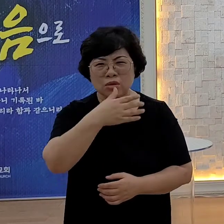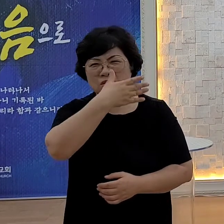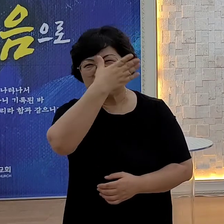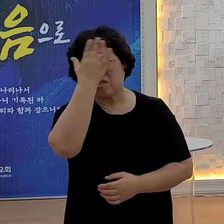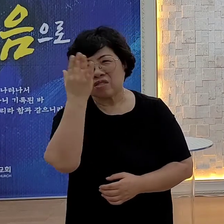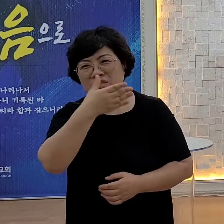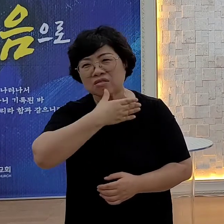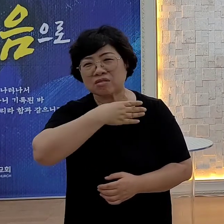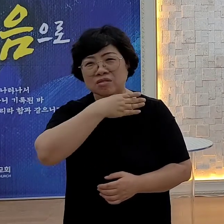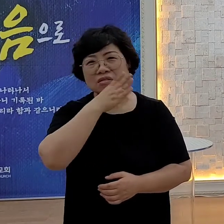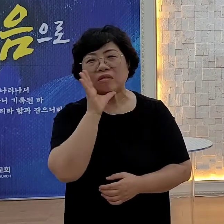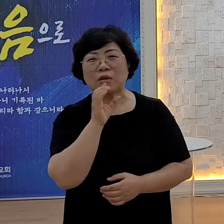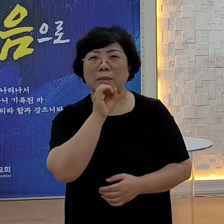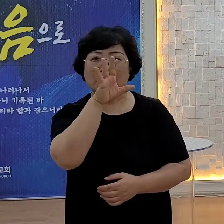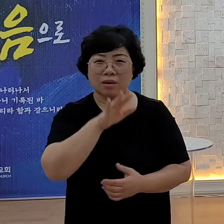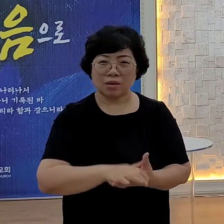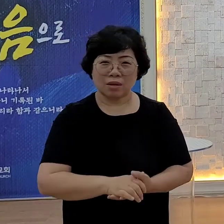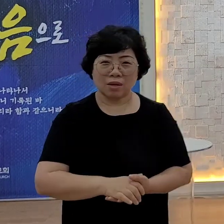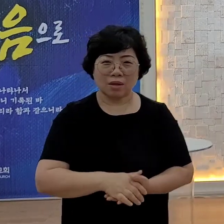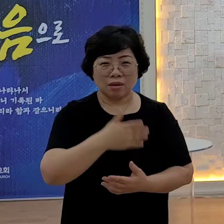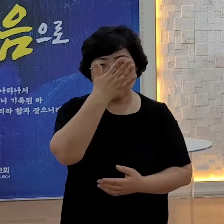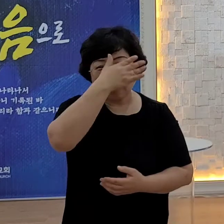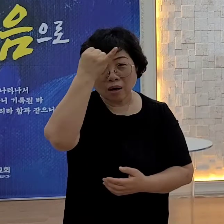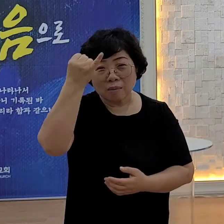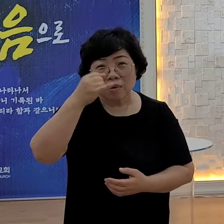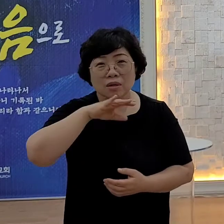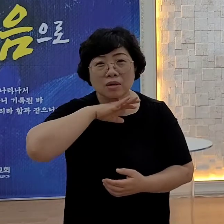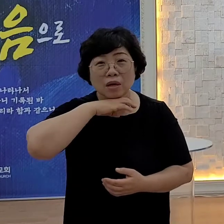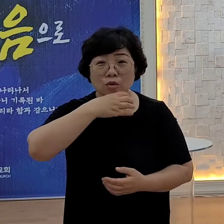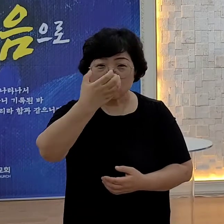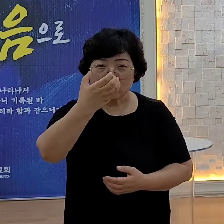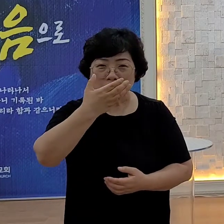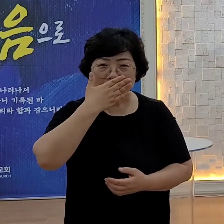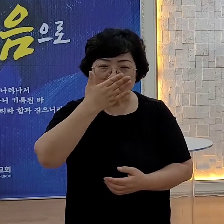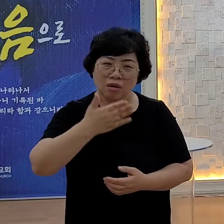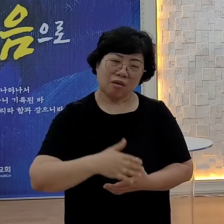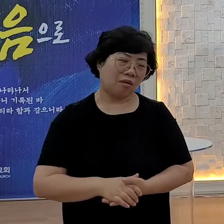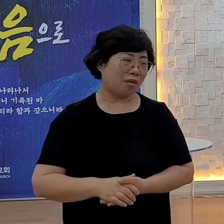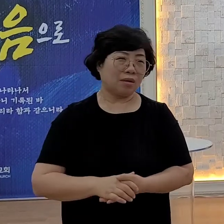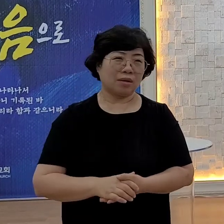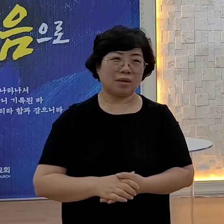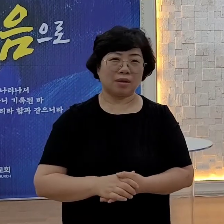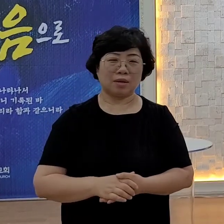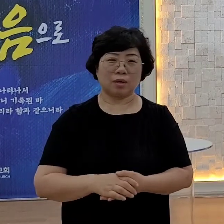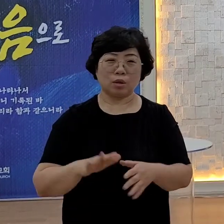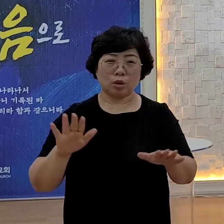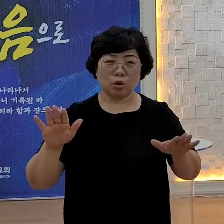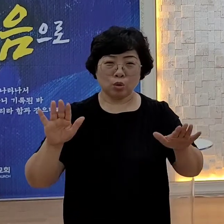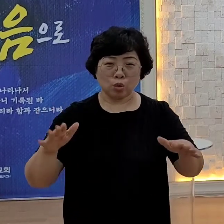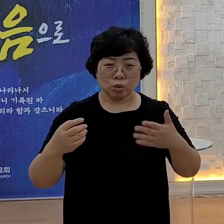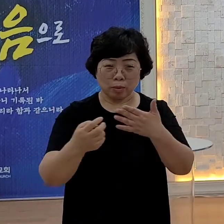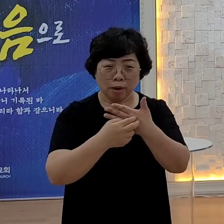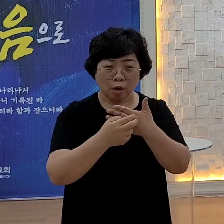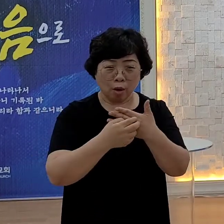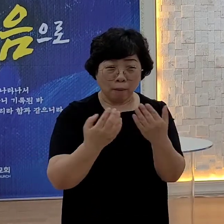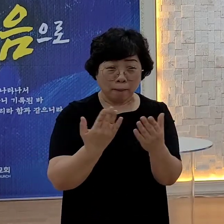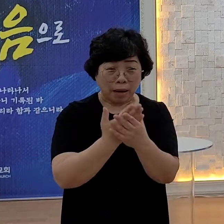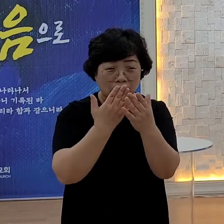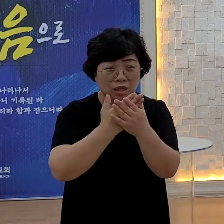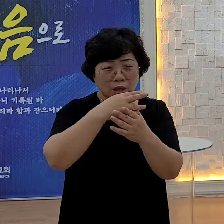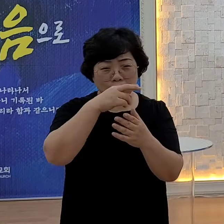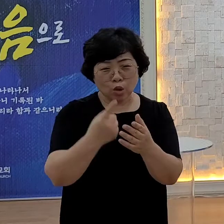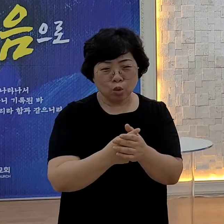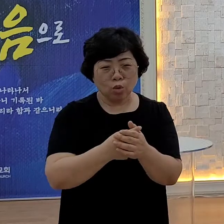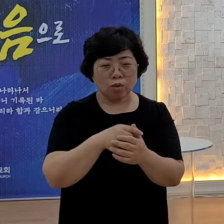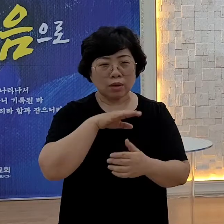90살의 할머니가 처음 애를 낳는데 순산한다. 요즘처럼 의학이 발달해가지고 만약에 안 되면 제왕절개해서 끄집어 내면